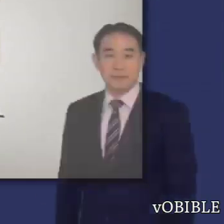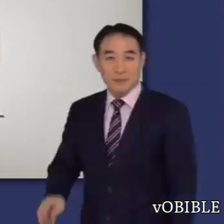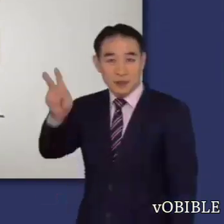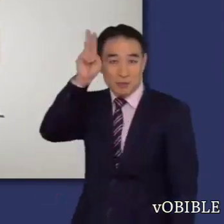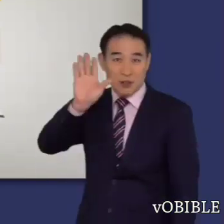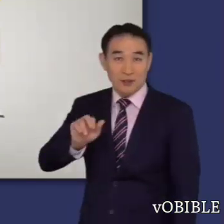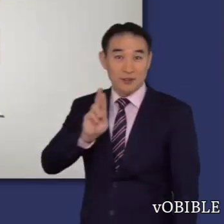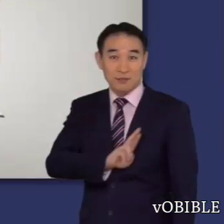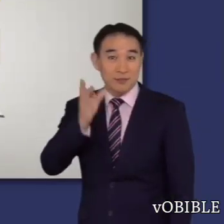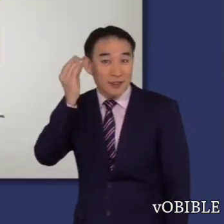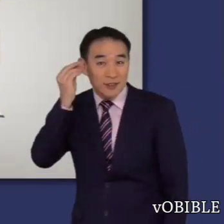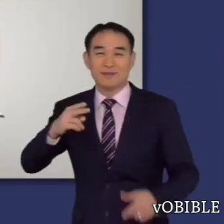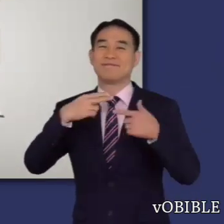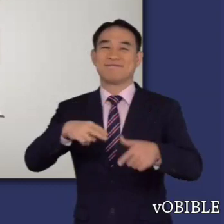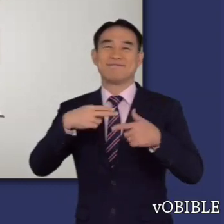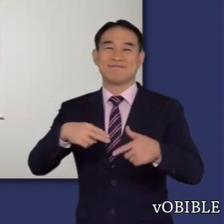马可福音简介。